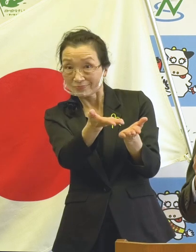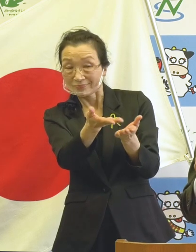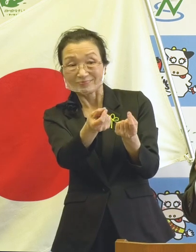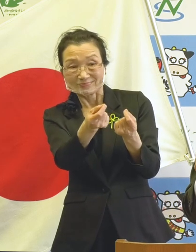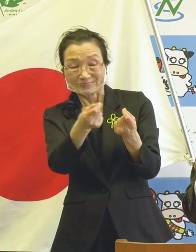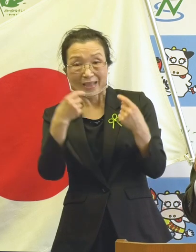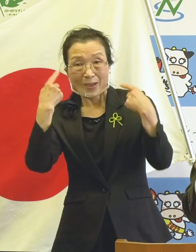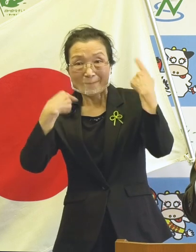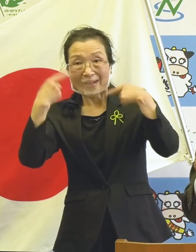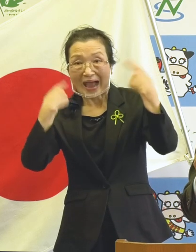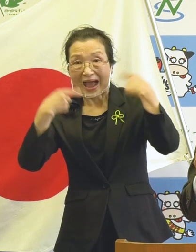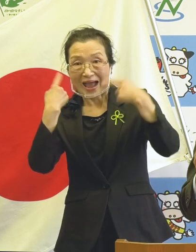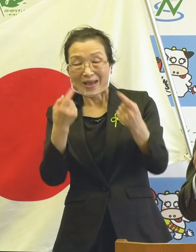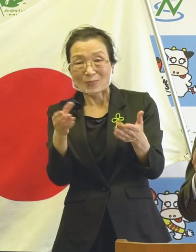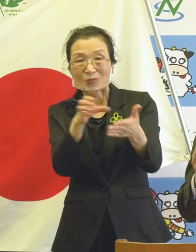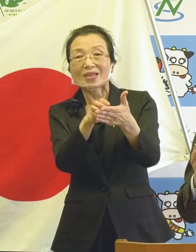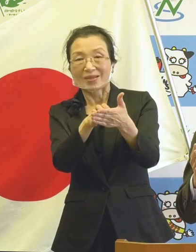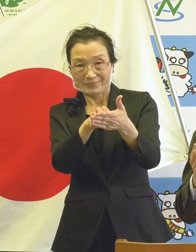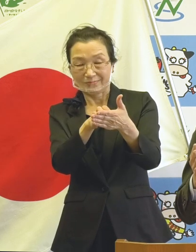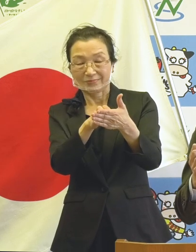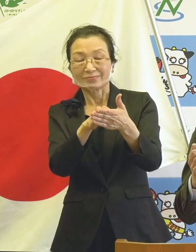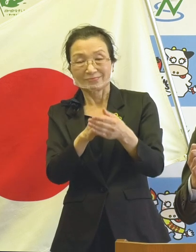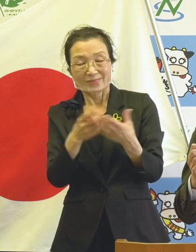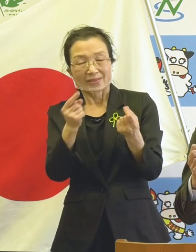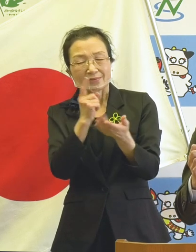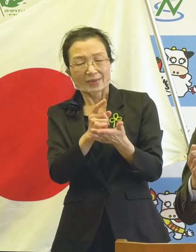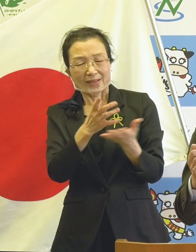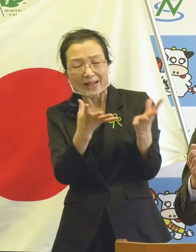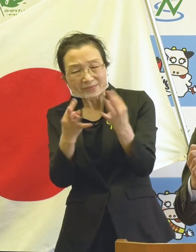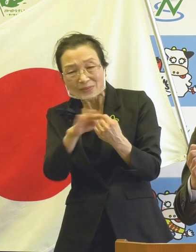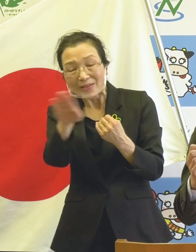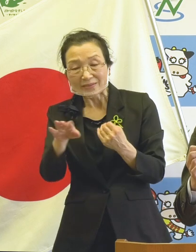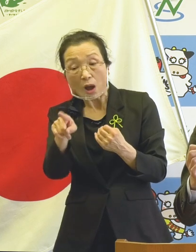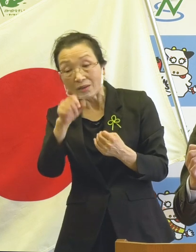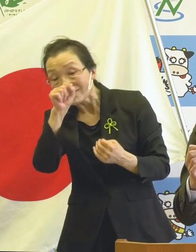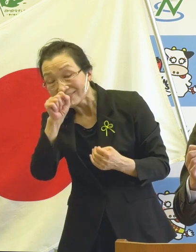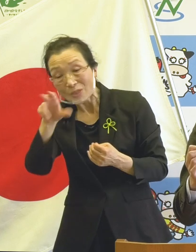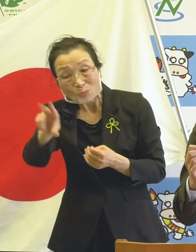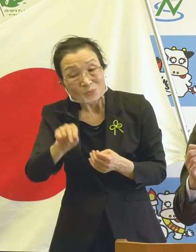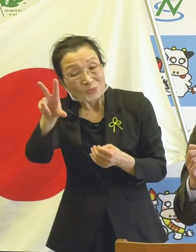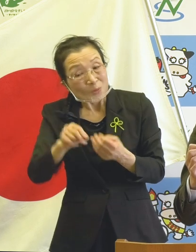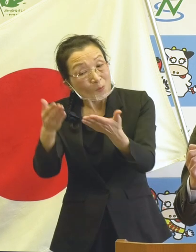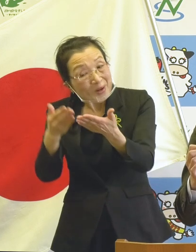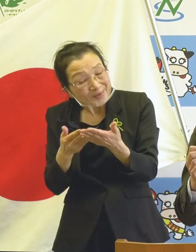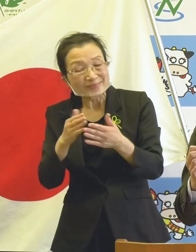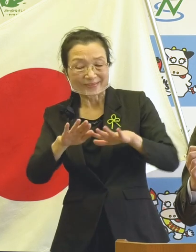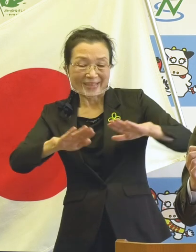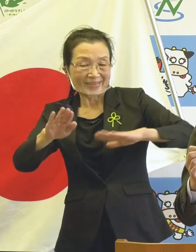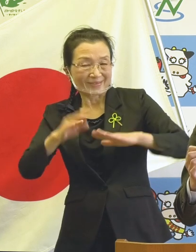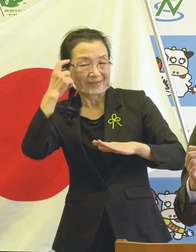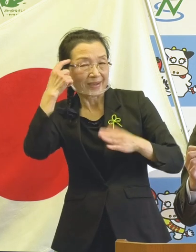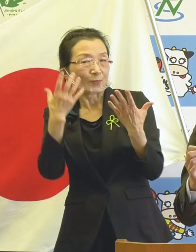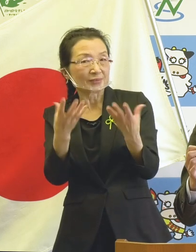漫画も載せておりますけれども、できるだけ多くの方に撮っていただけるような、そんなデザインにしてまいりました。